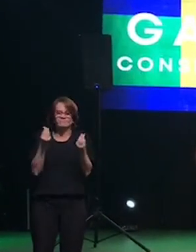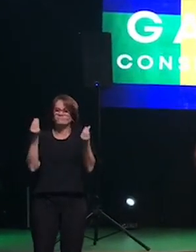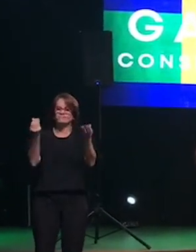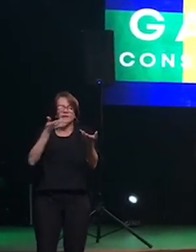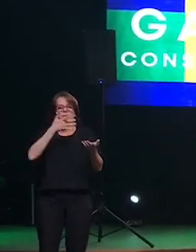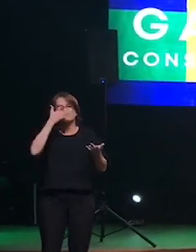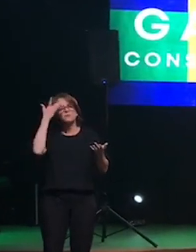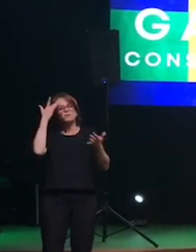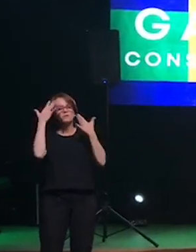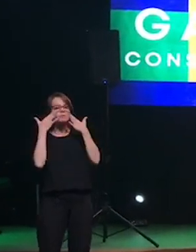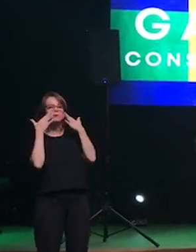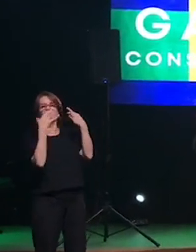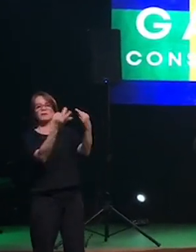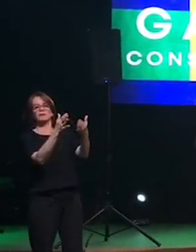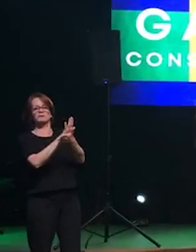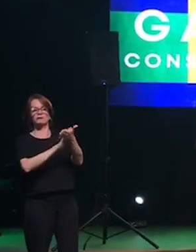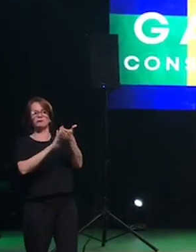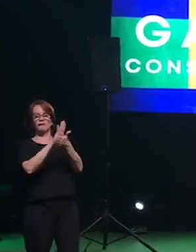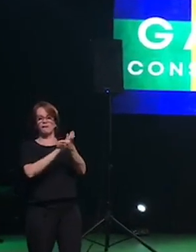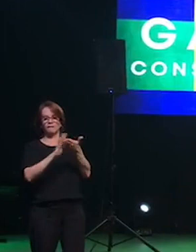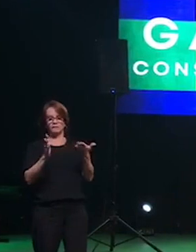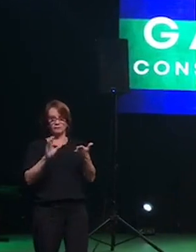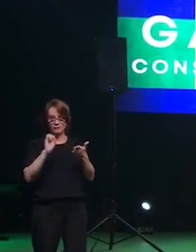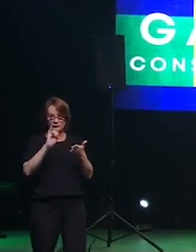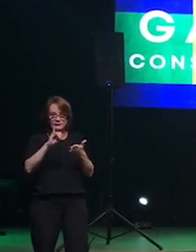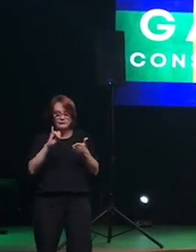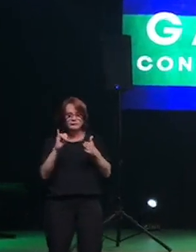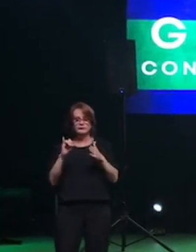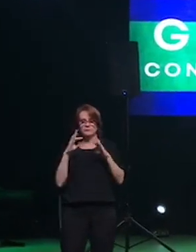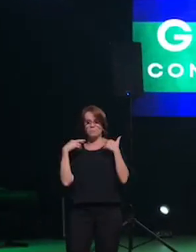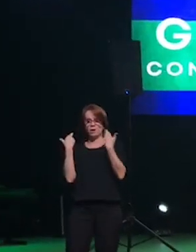nem prestam atenção no que você está dizendo.